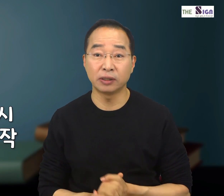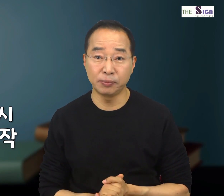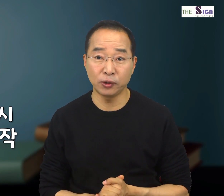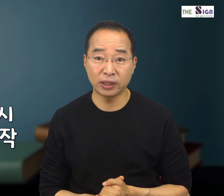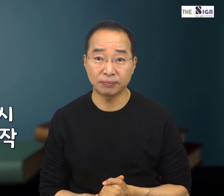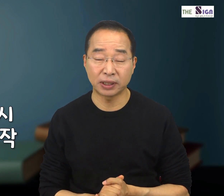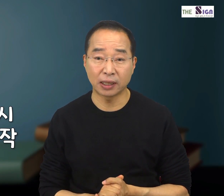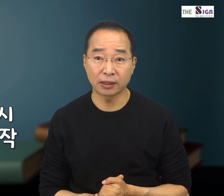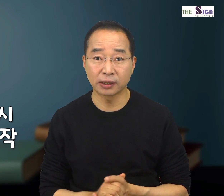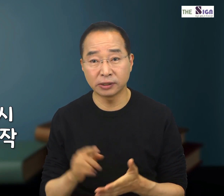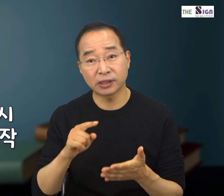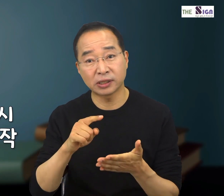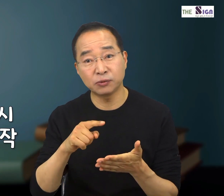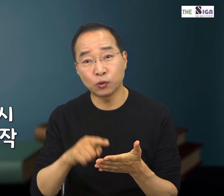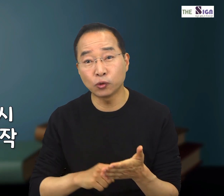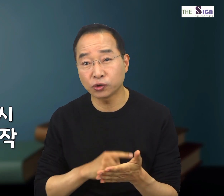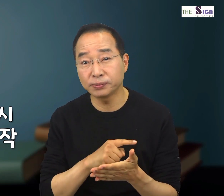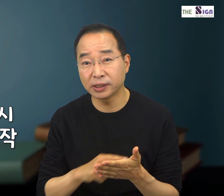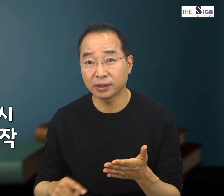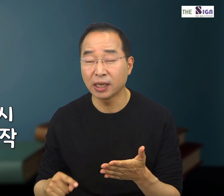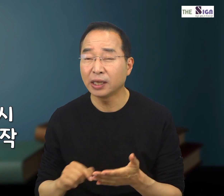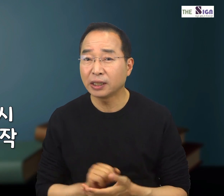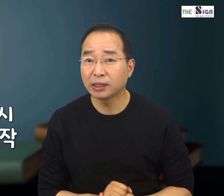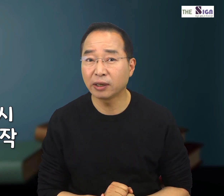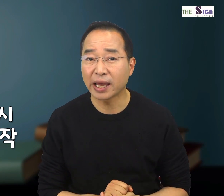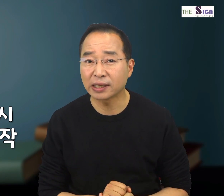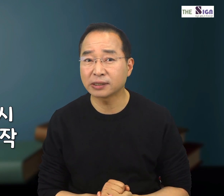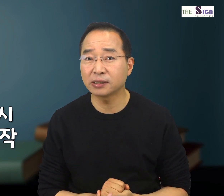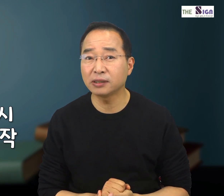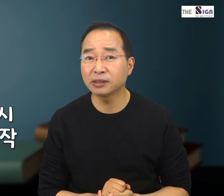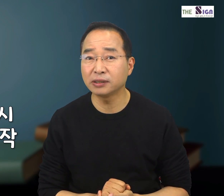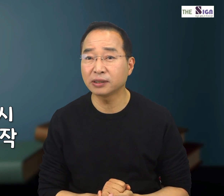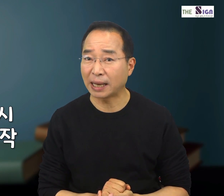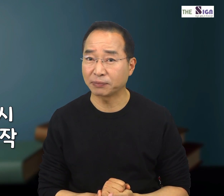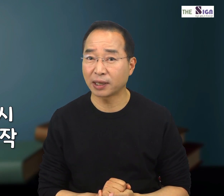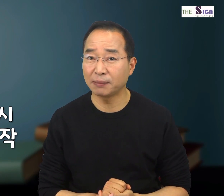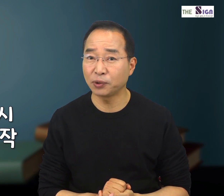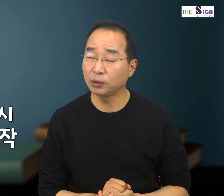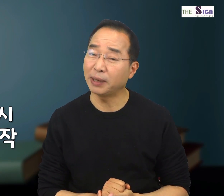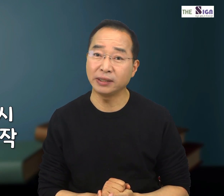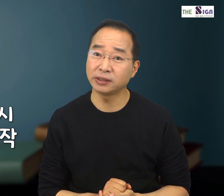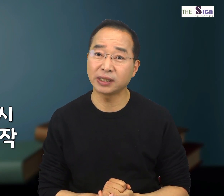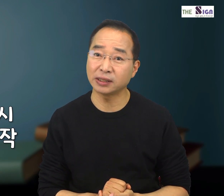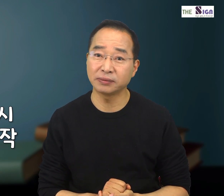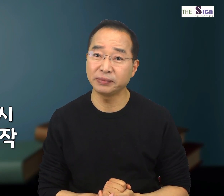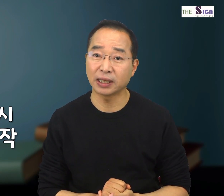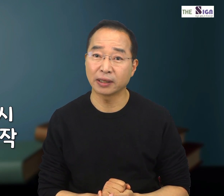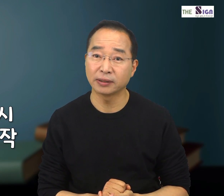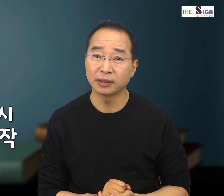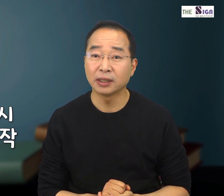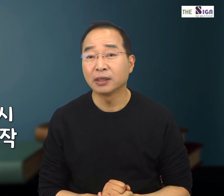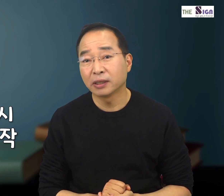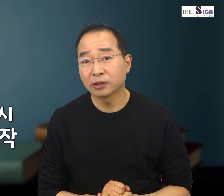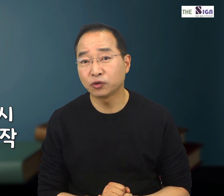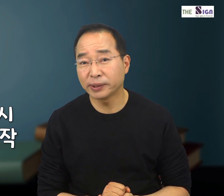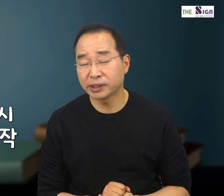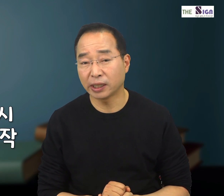표현이 됩니다. 그래서 사실 요즘은 이런 X를 긋는 갚다라는 표현은 많이 쓰지 않습니다. 그 두 번째